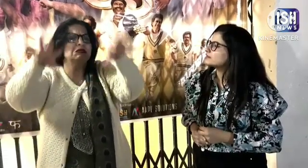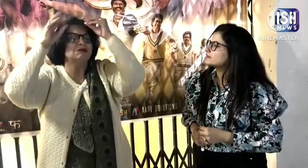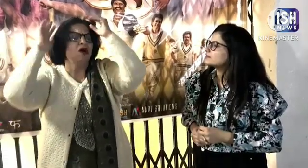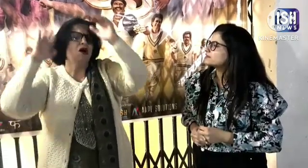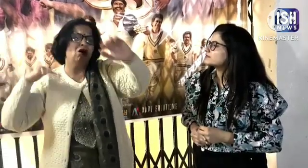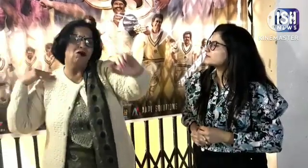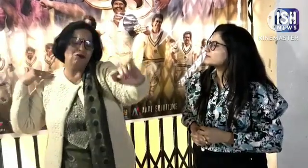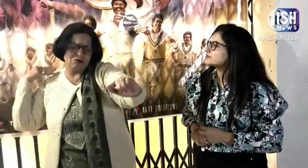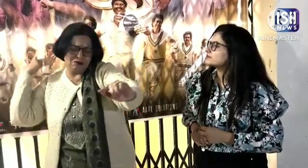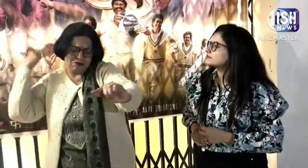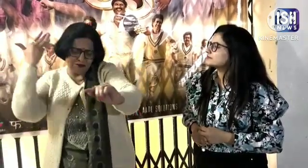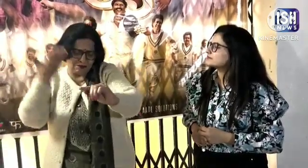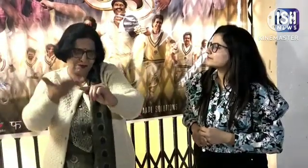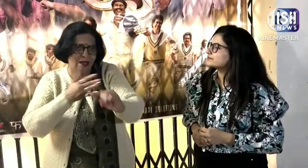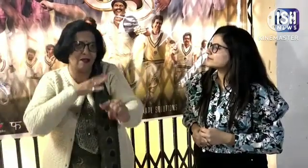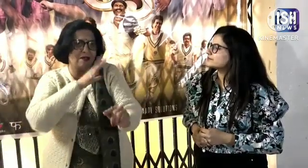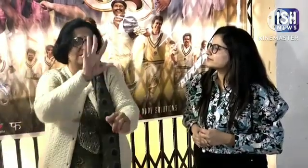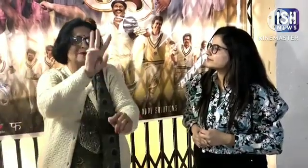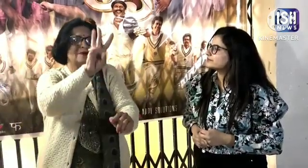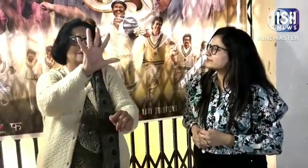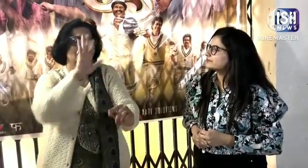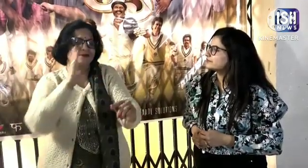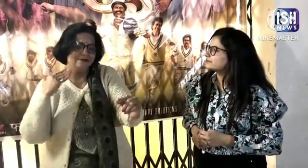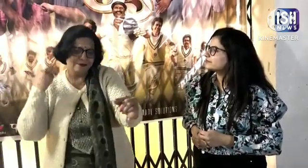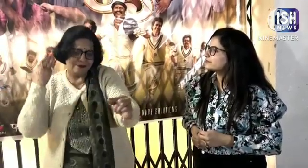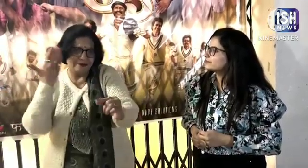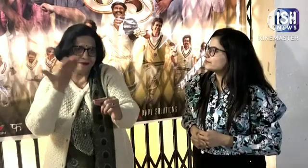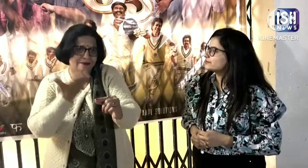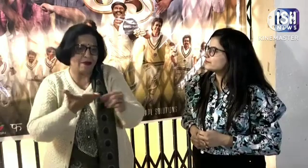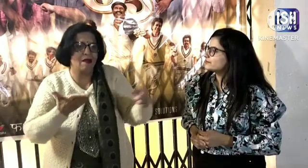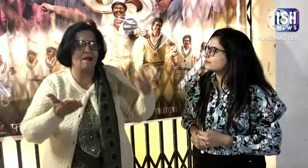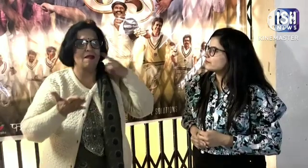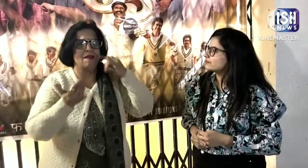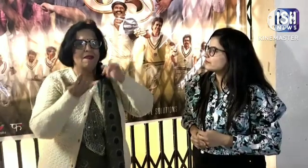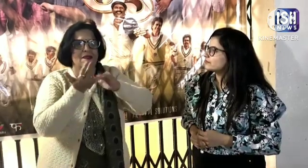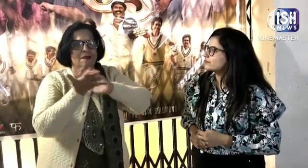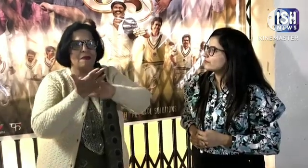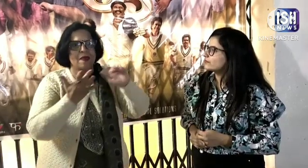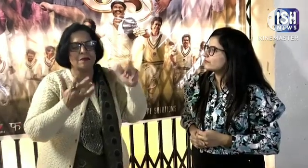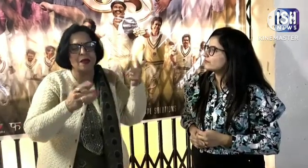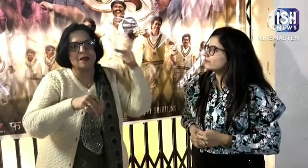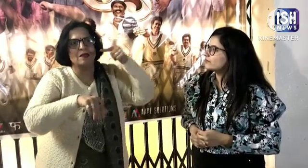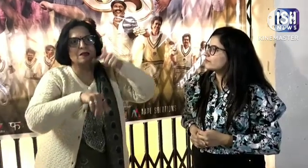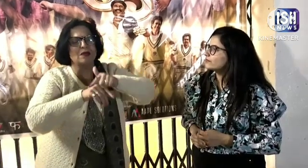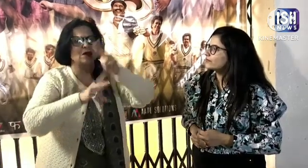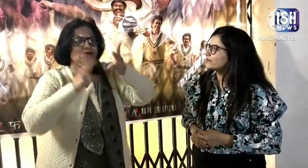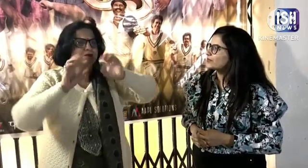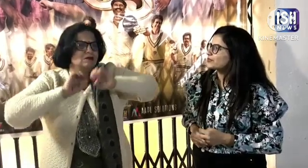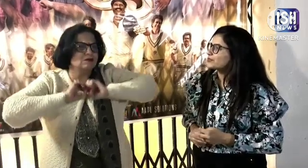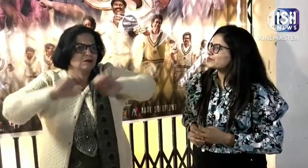हैं। अब इतने लंबे समय के बाद, इतने सालों के बाद, जब आईएसएच ने यूट्यूब पर घोषणा